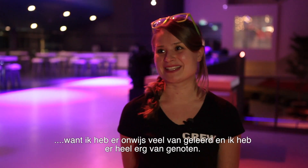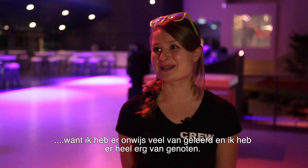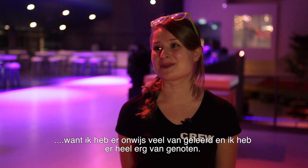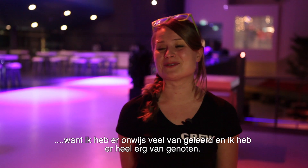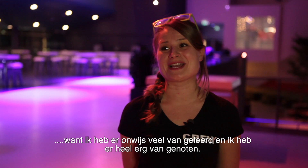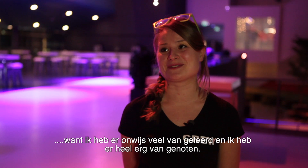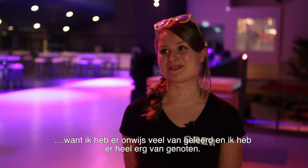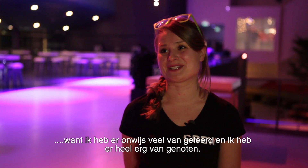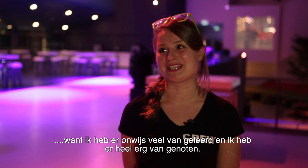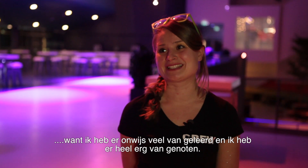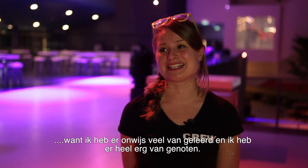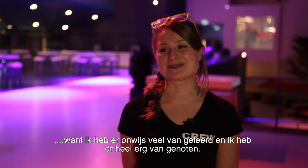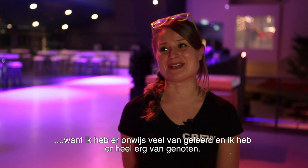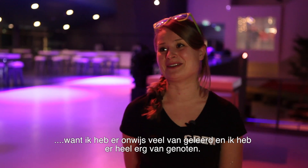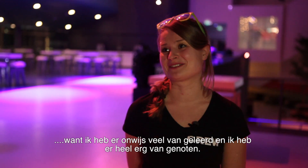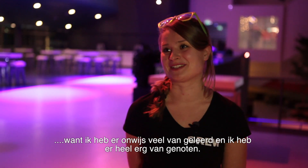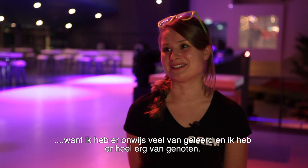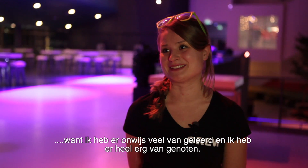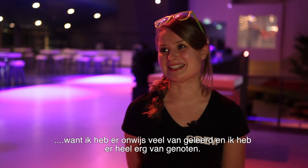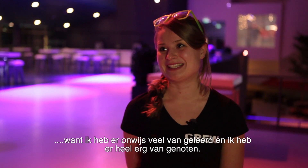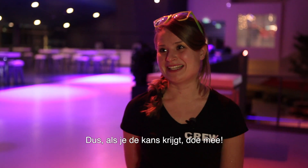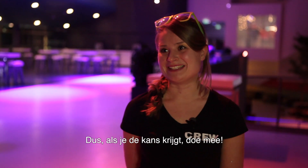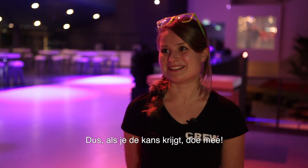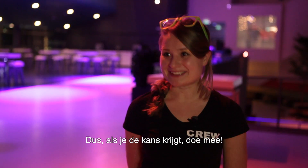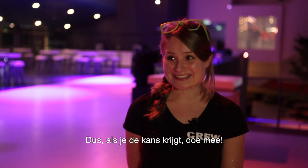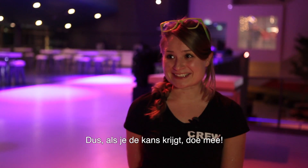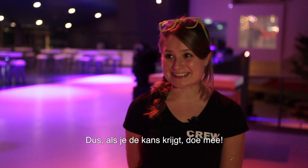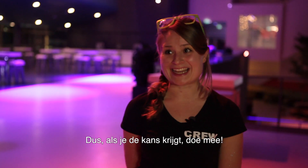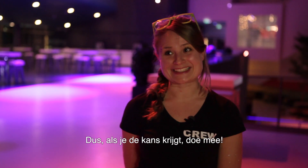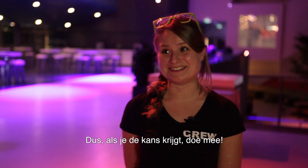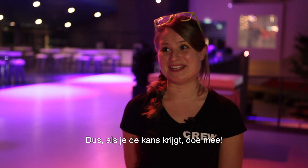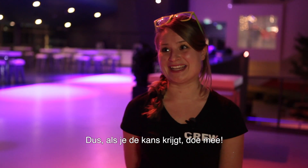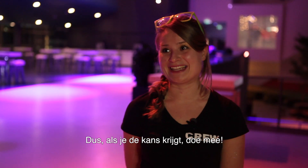ik heb er onwijs veel van geleerd en ik heb er heel erg van genoten. Dus als je de kans krijgt, doe mee.